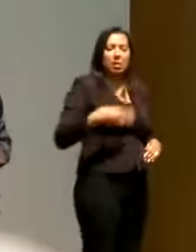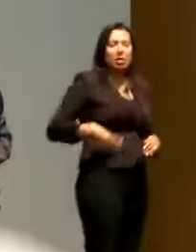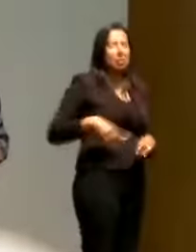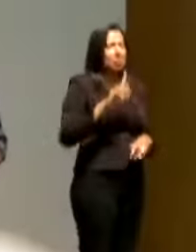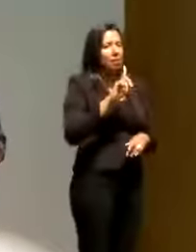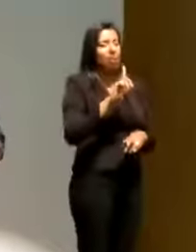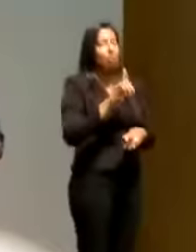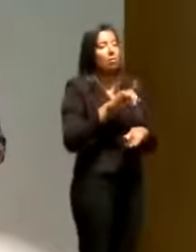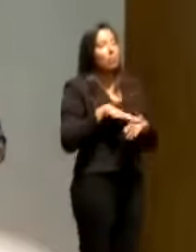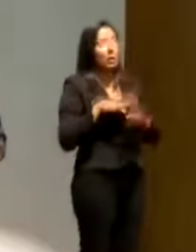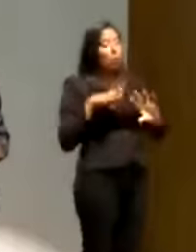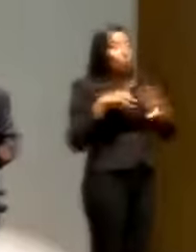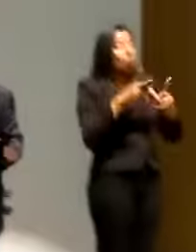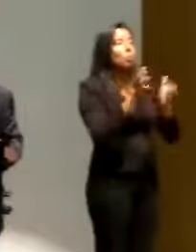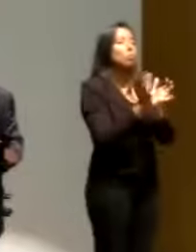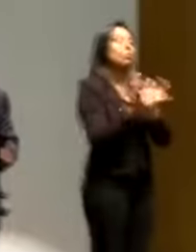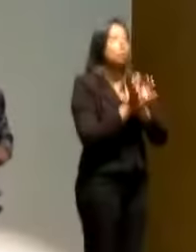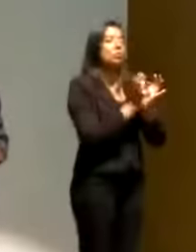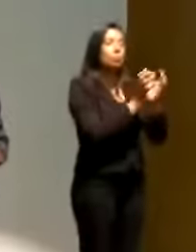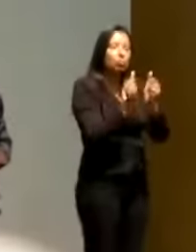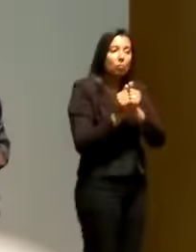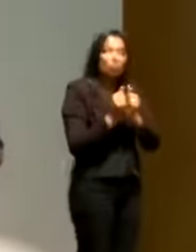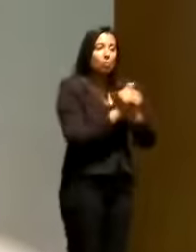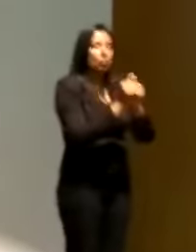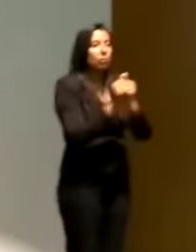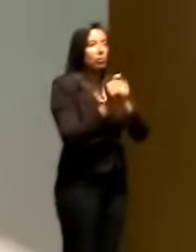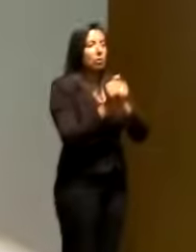Isso é uma construção onde os três poderes terão que se envolver.